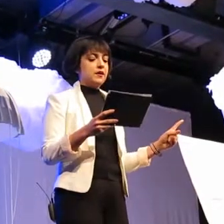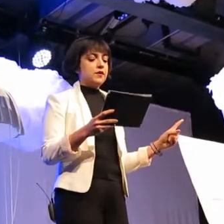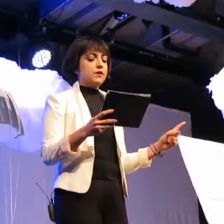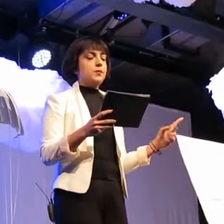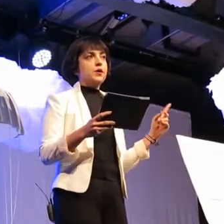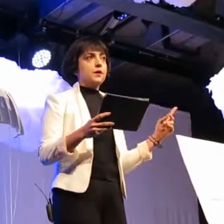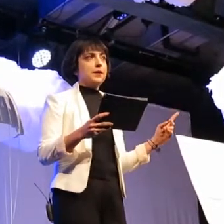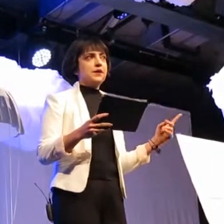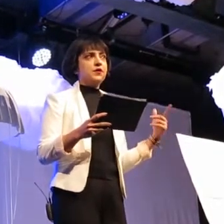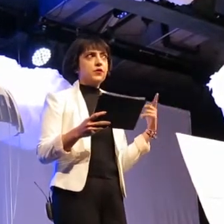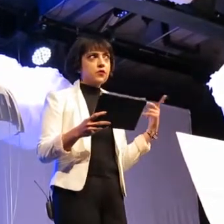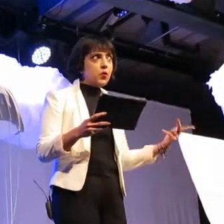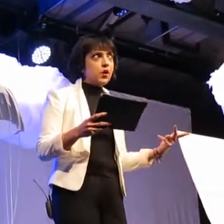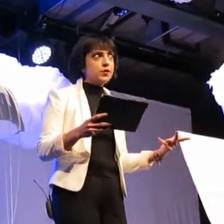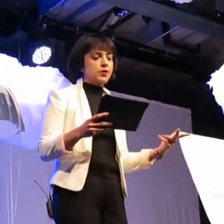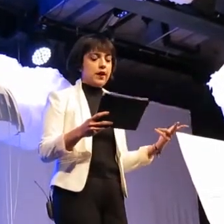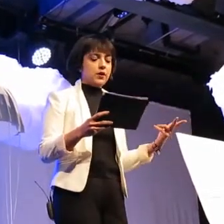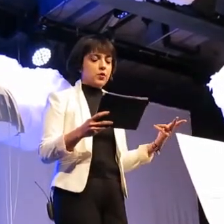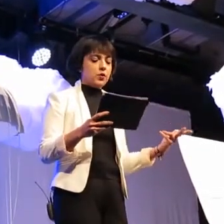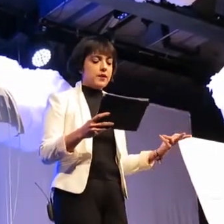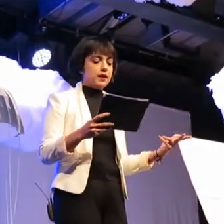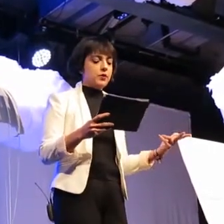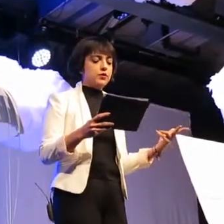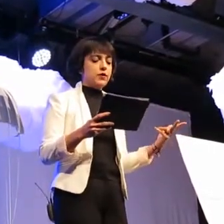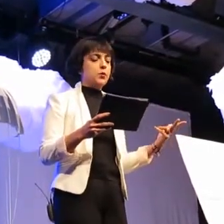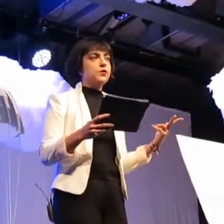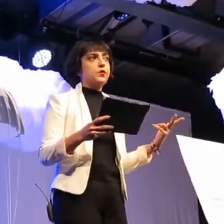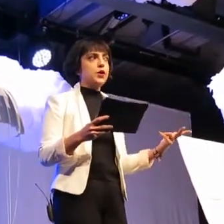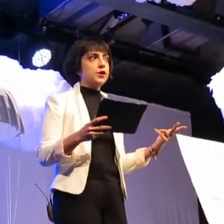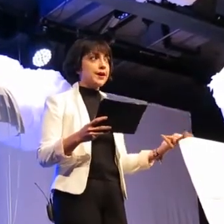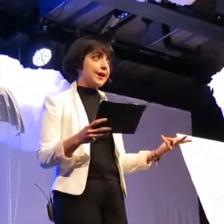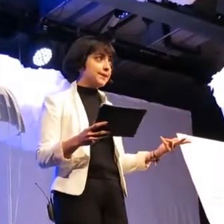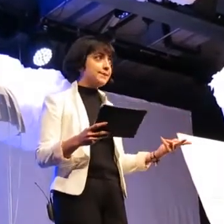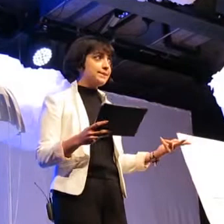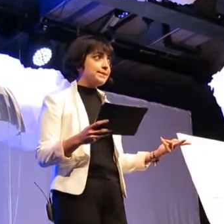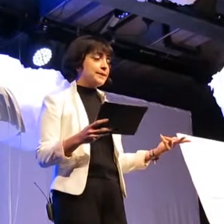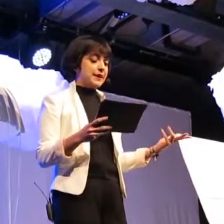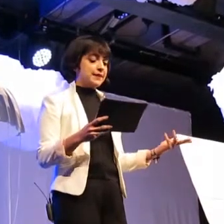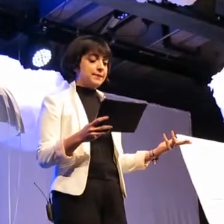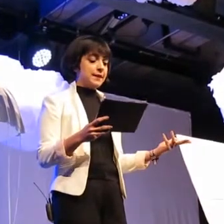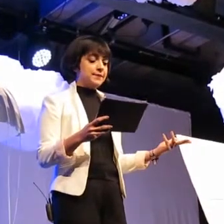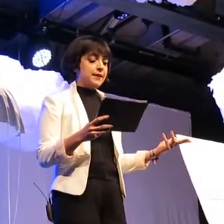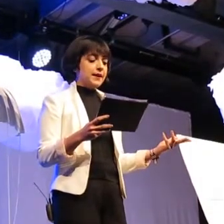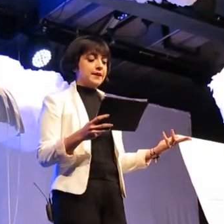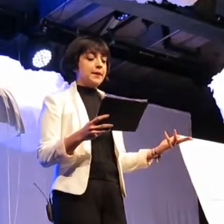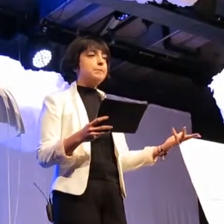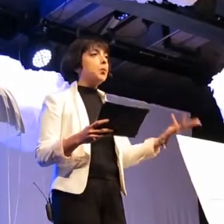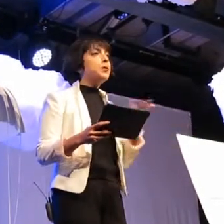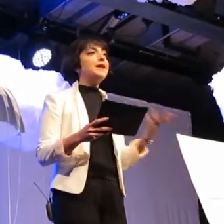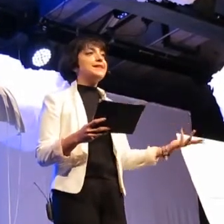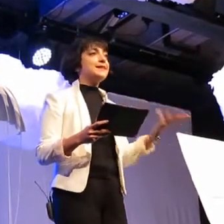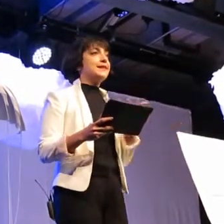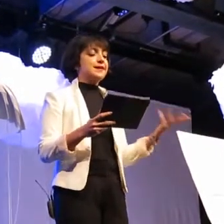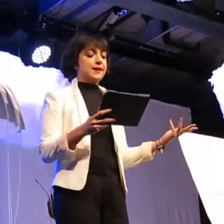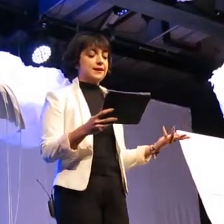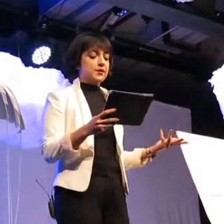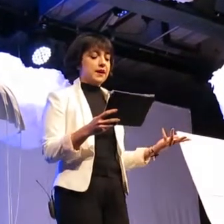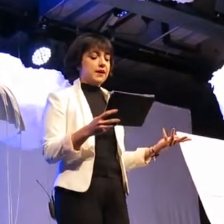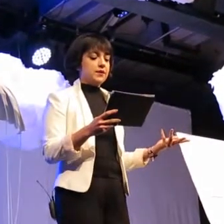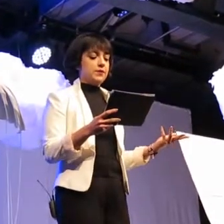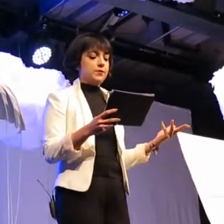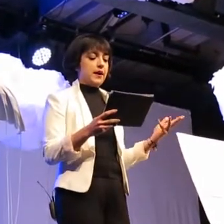sedan som byggde på att det är svårt för ekonomin att ta emot flyktingar, till exempel. Det är en